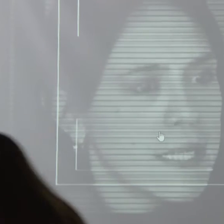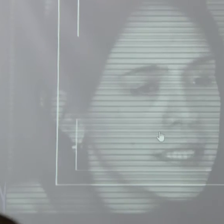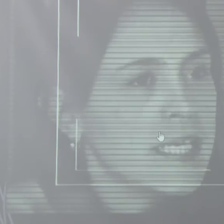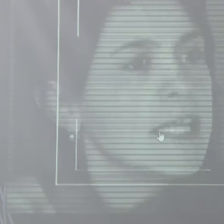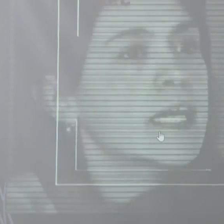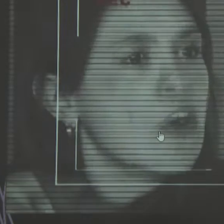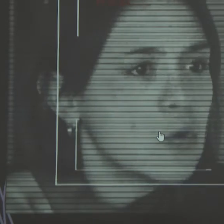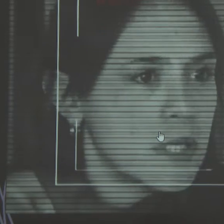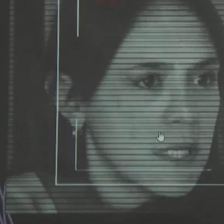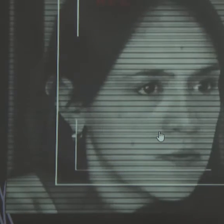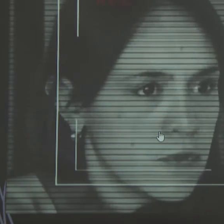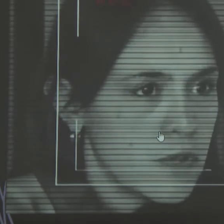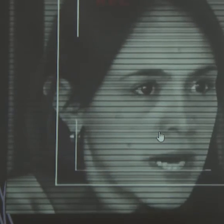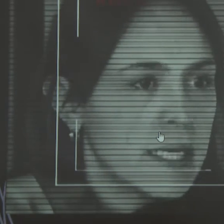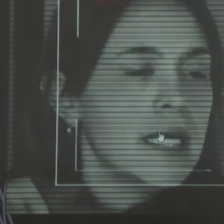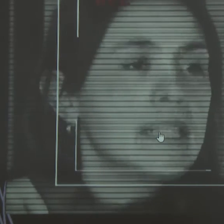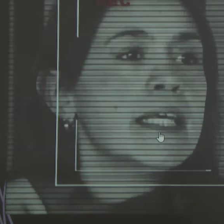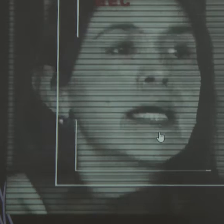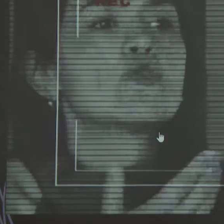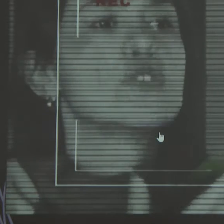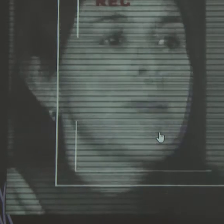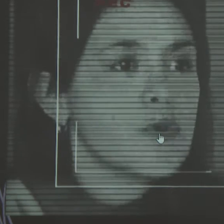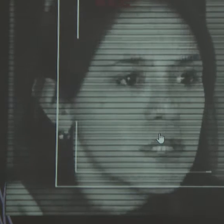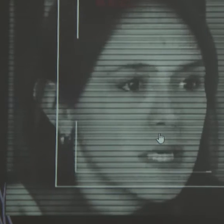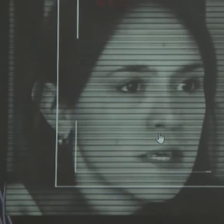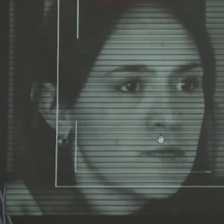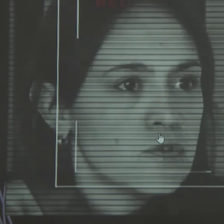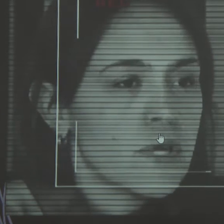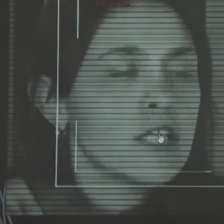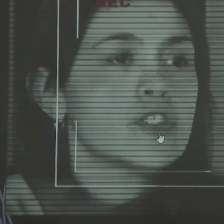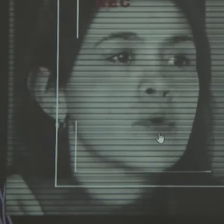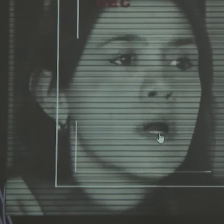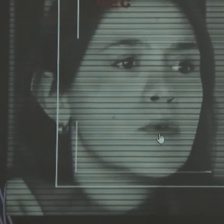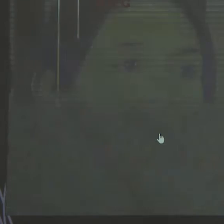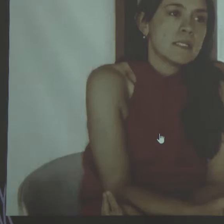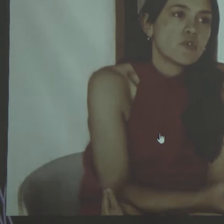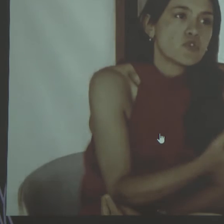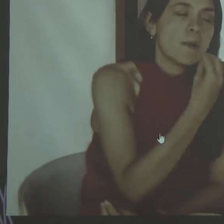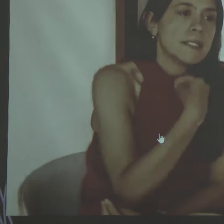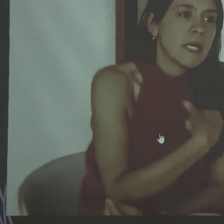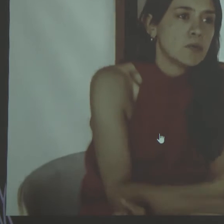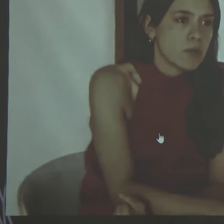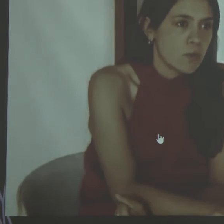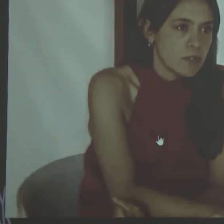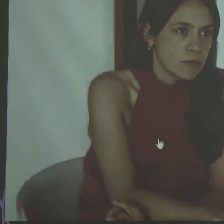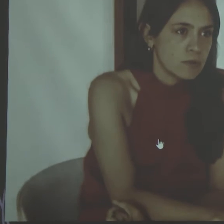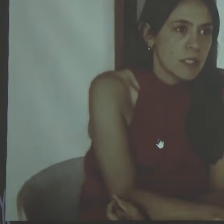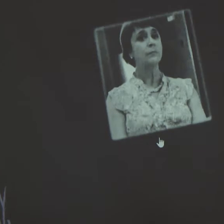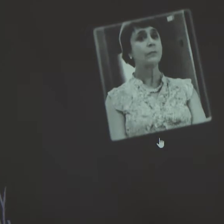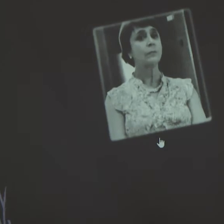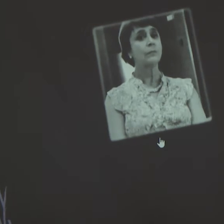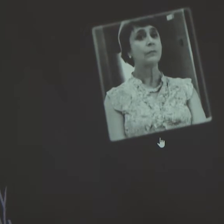que efectivamente ni diga cómo tienen que funcionar, ni diga los tiempos que tienen que funcionar, entonces se vuelve un mecanismo solamente de